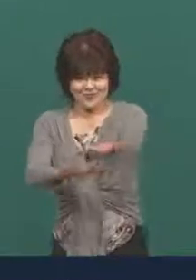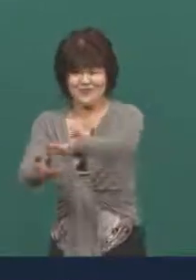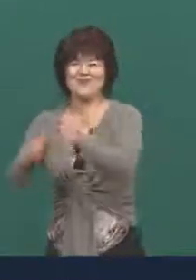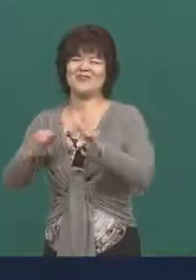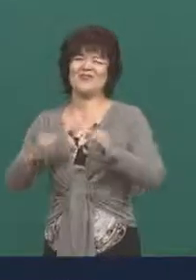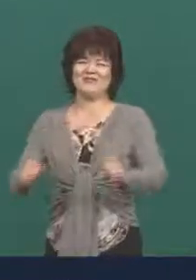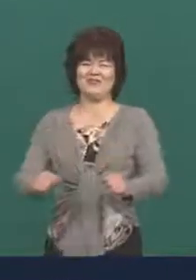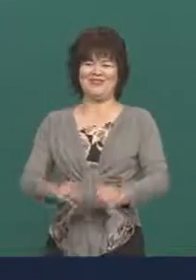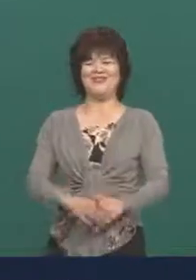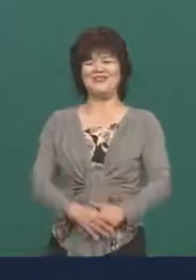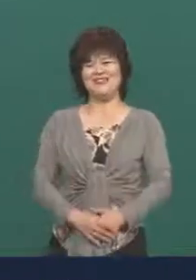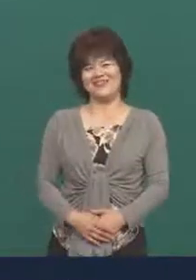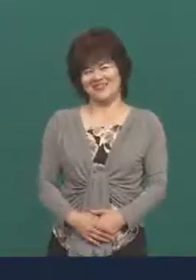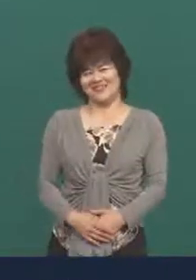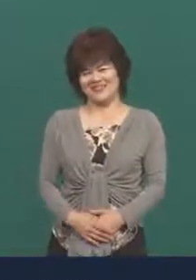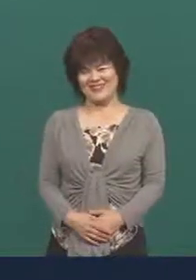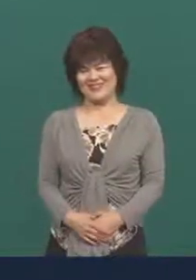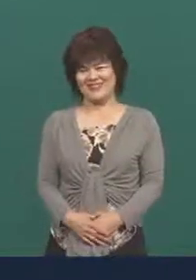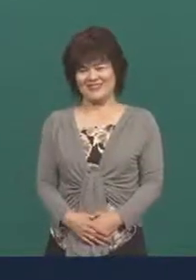行われます。